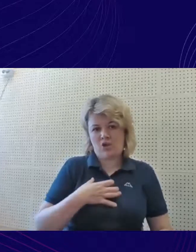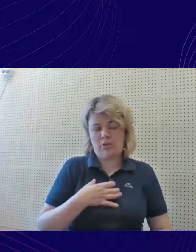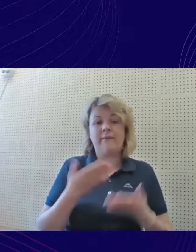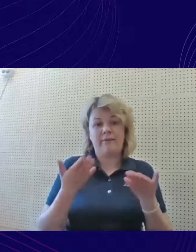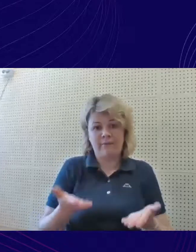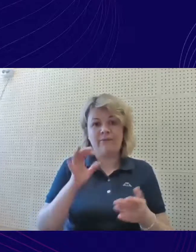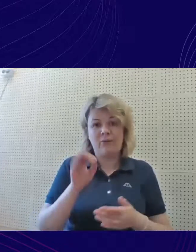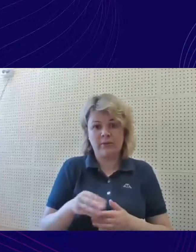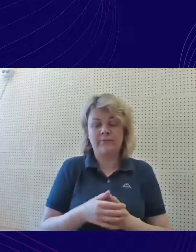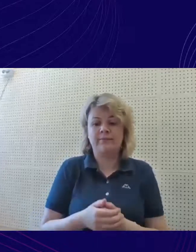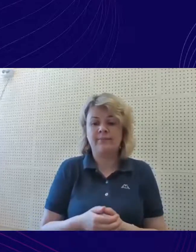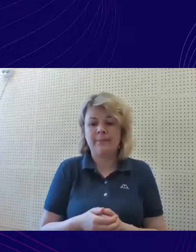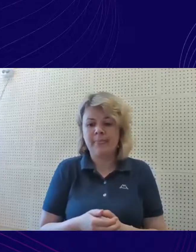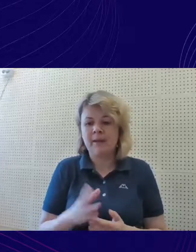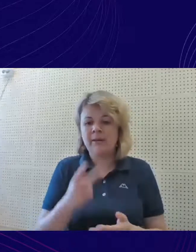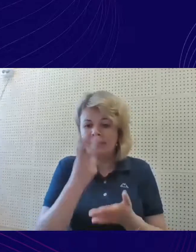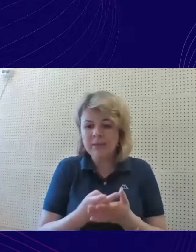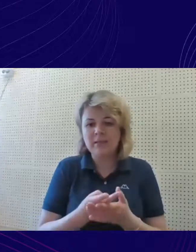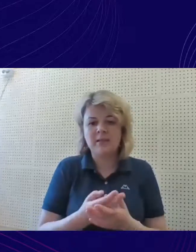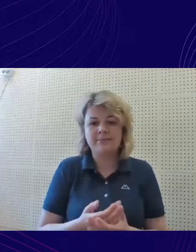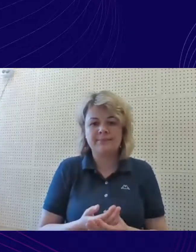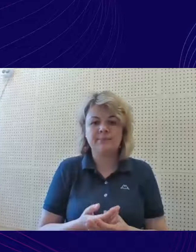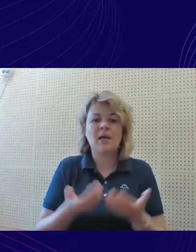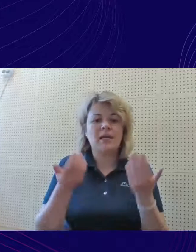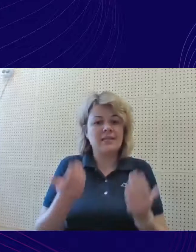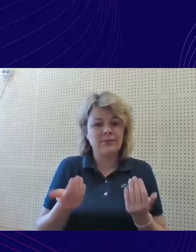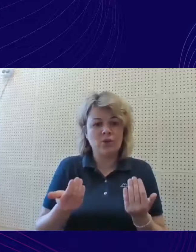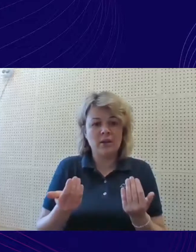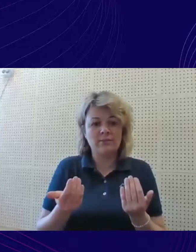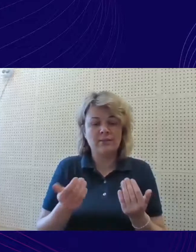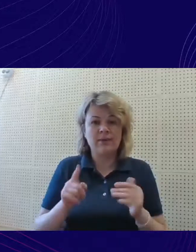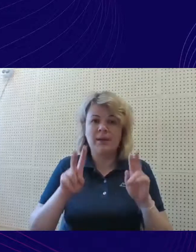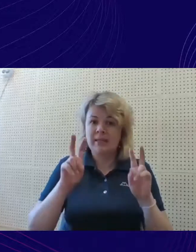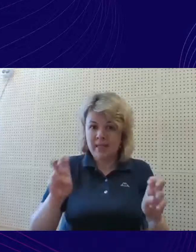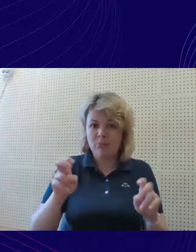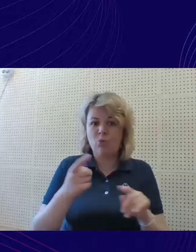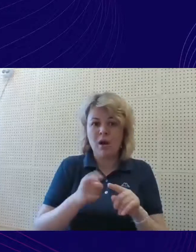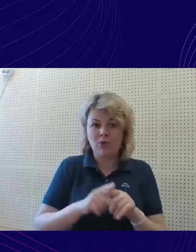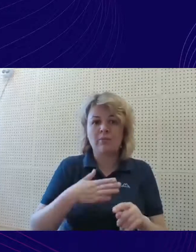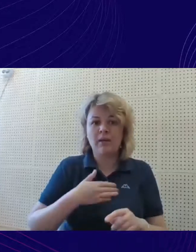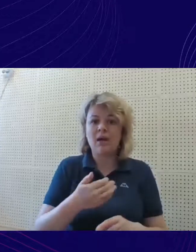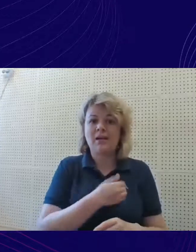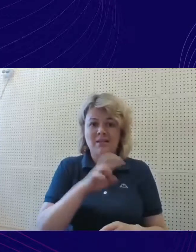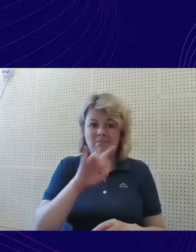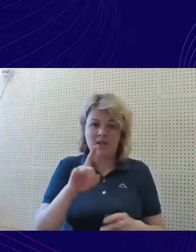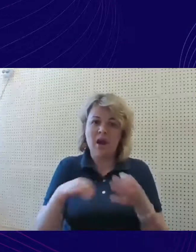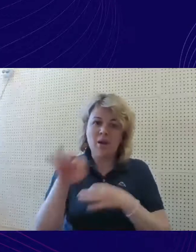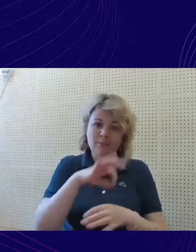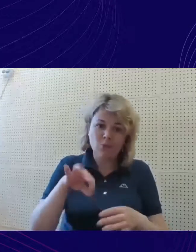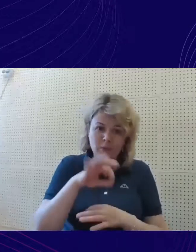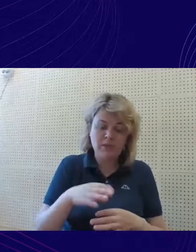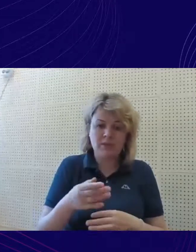Вот. Ну, видите, сегодня тему, которую мы хотели обсудить, я